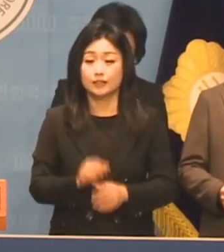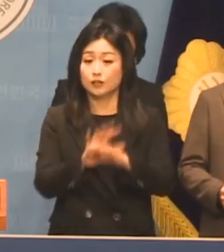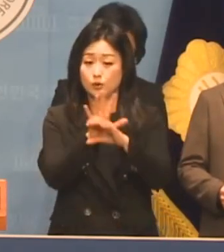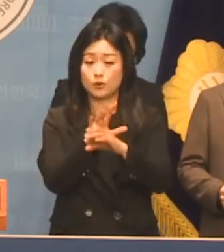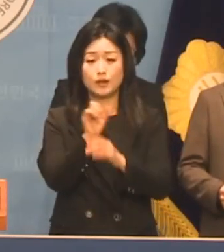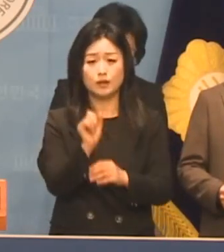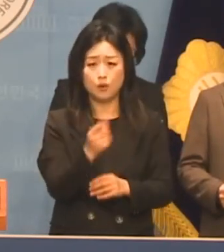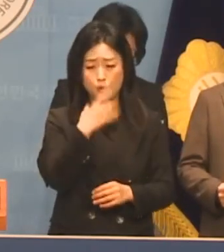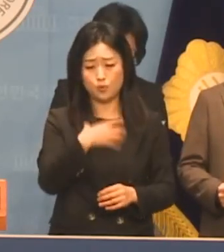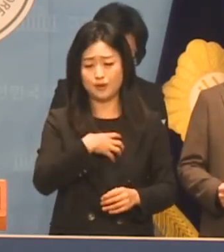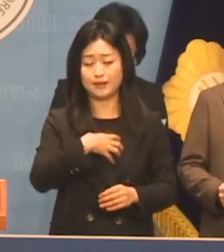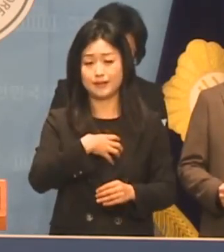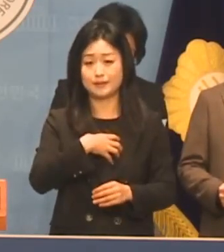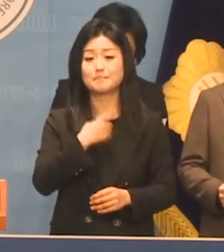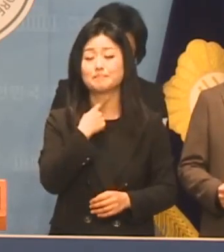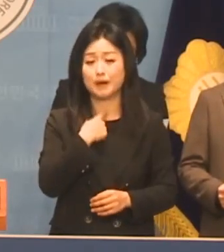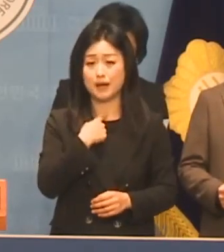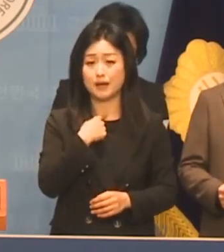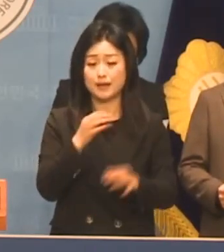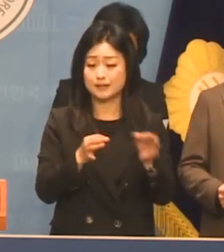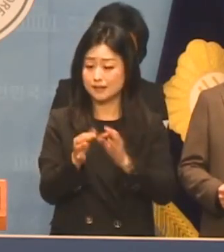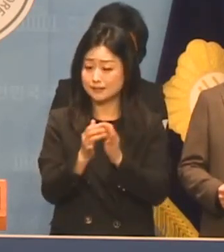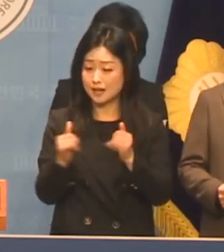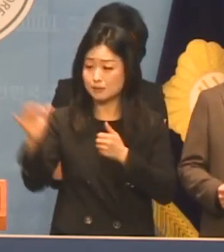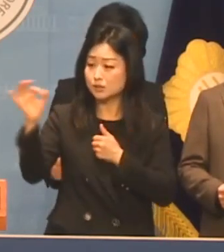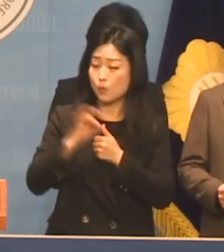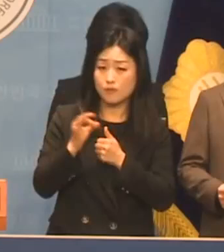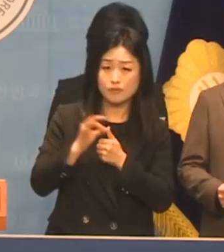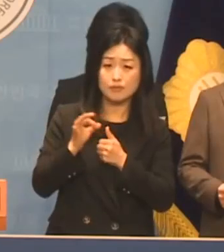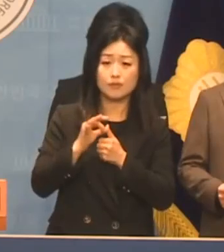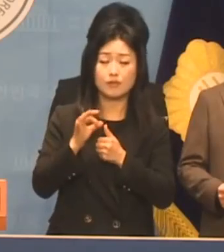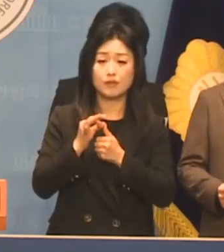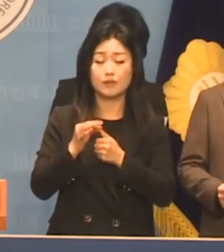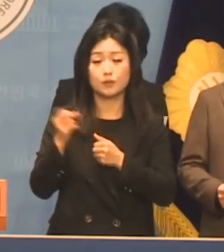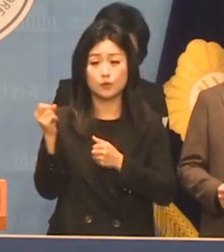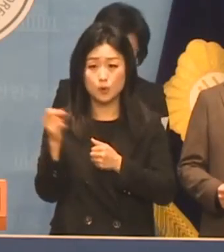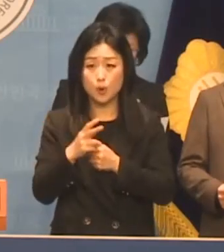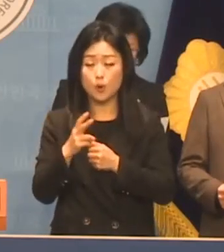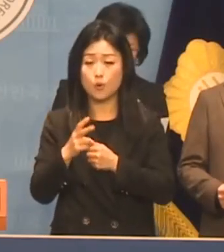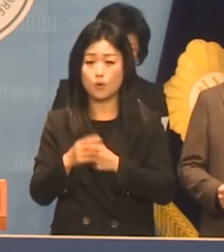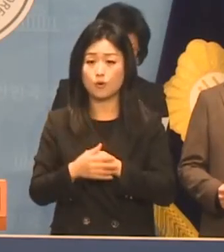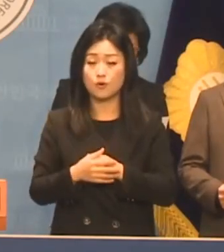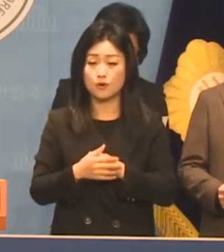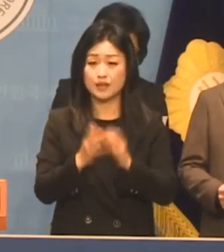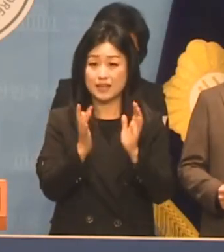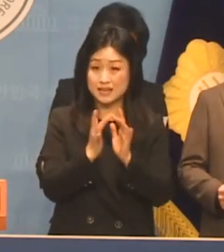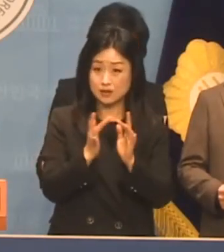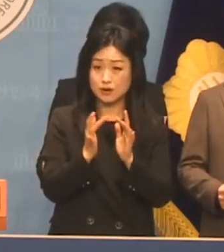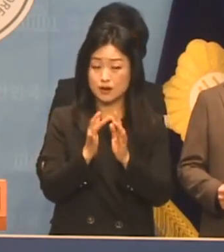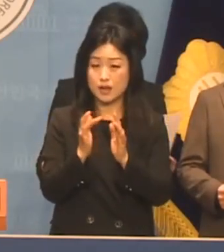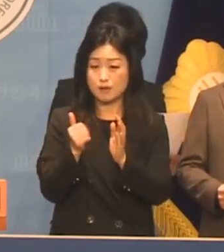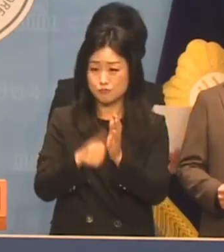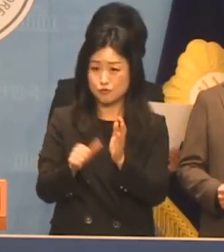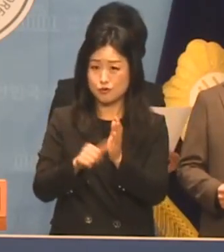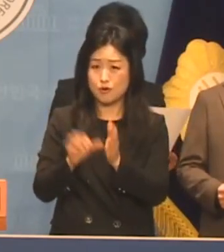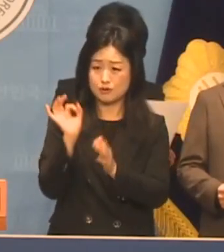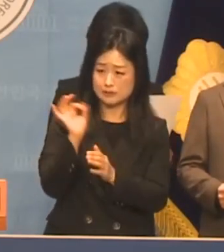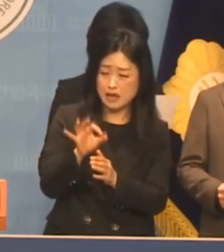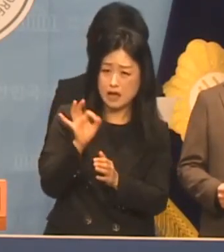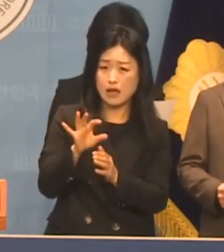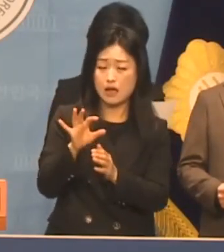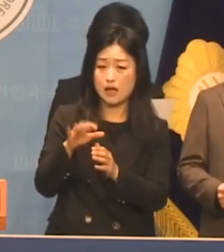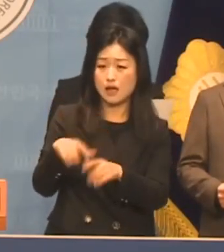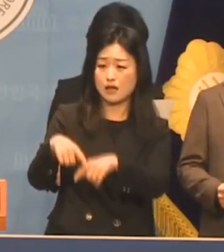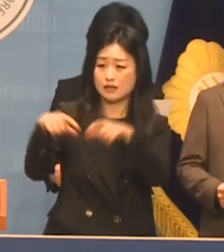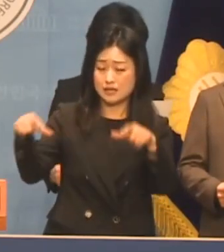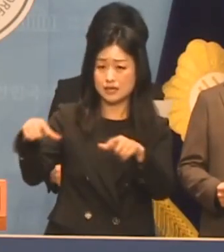코로나로 위기에 처해 있고 소상공인을 지원하고 대규모 플랫폼의 점포의 불공정한 보호하기